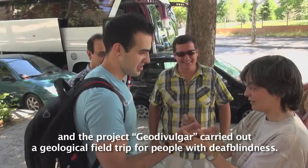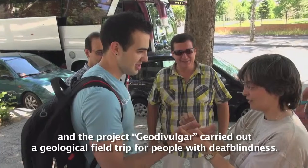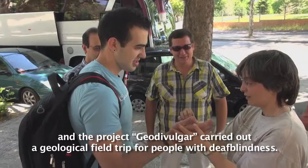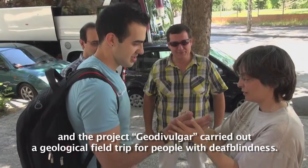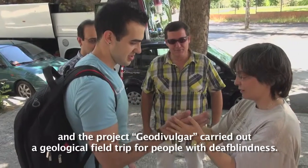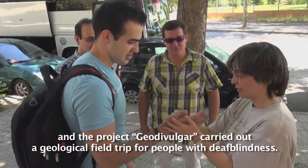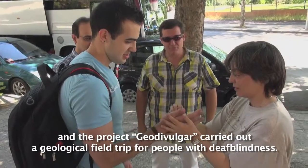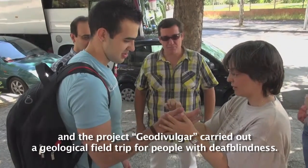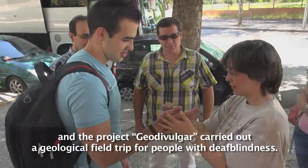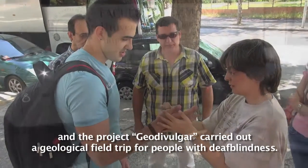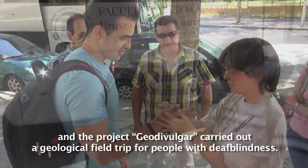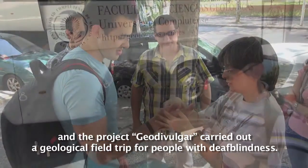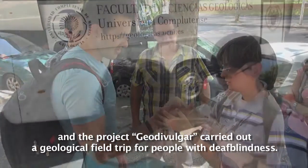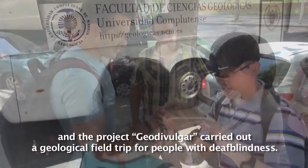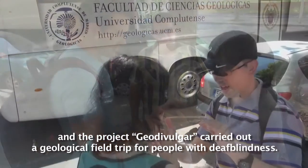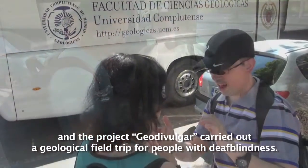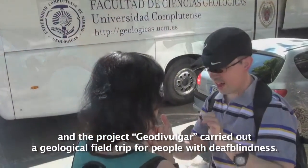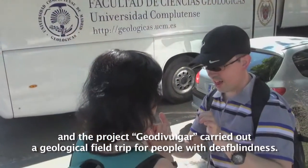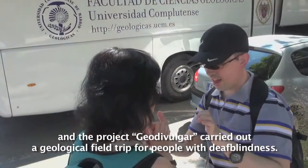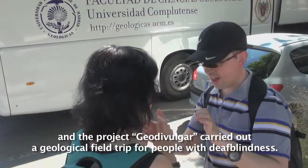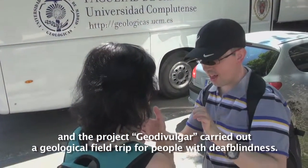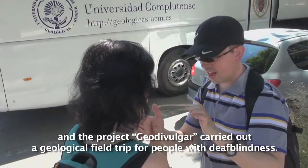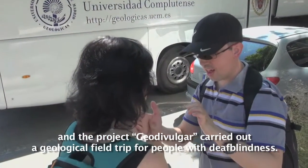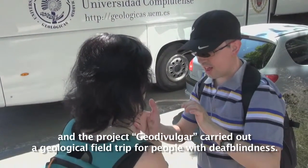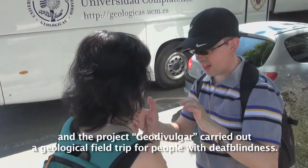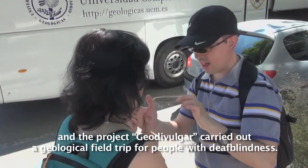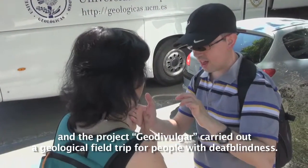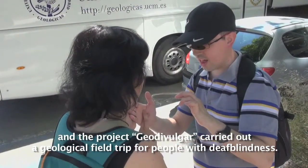Geodivulgar realizaron una salida geológica dirigida a personas con sordoceguera.